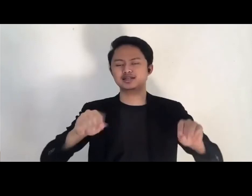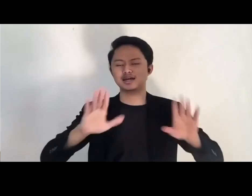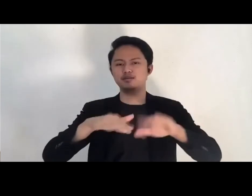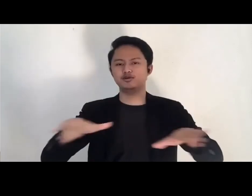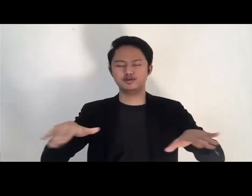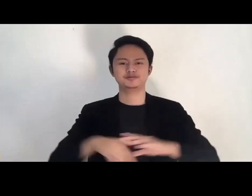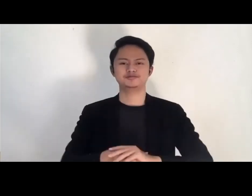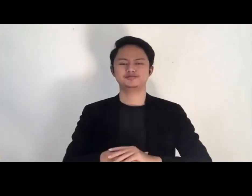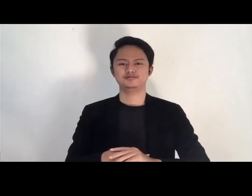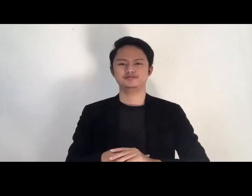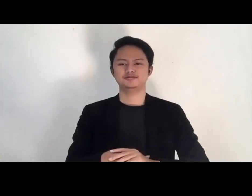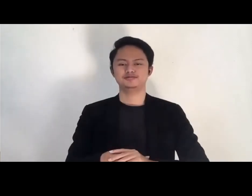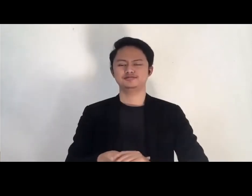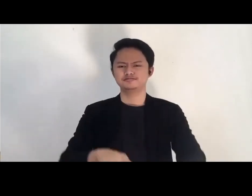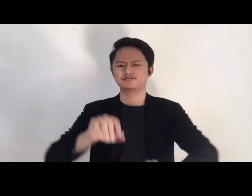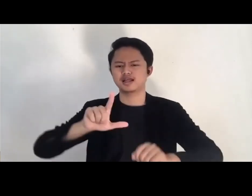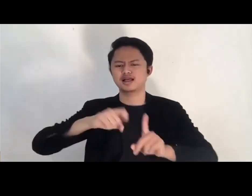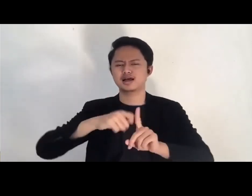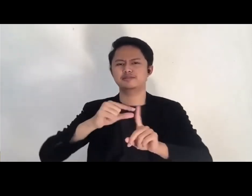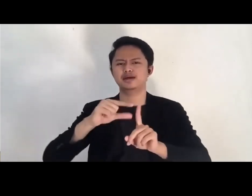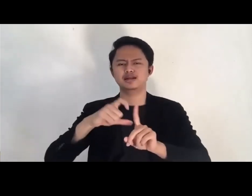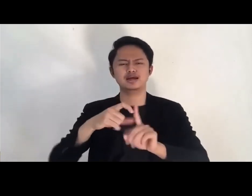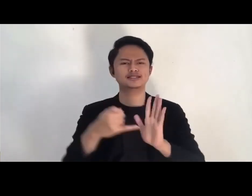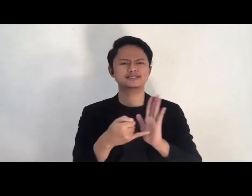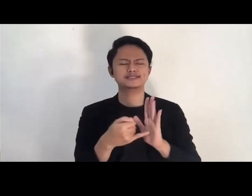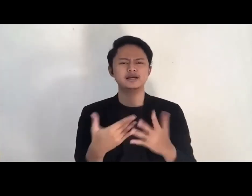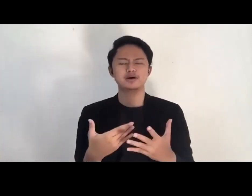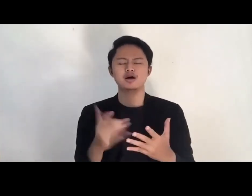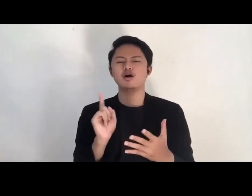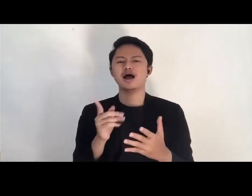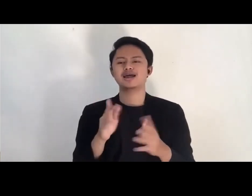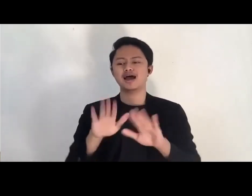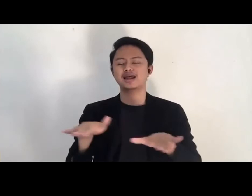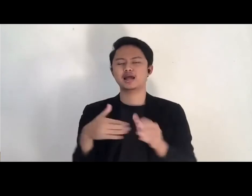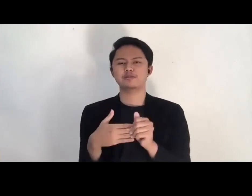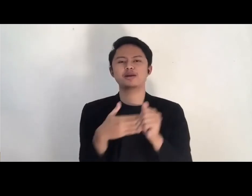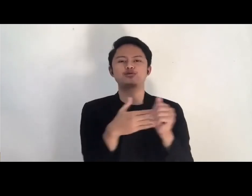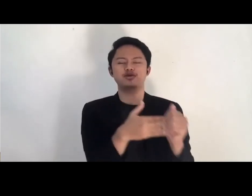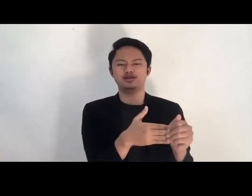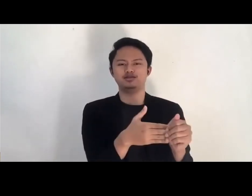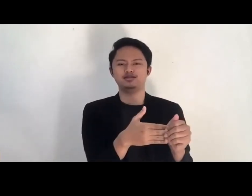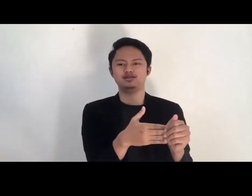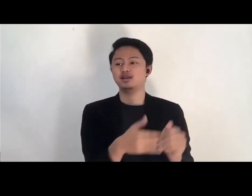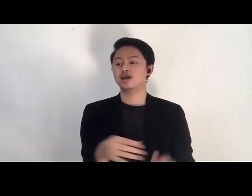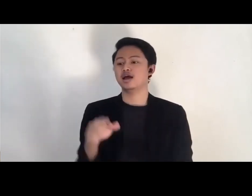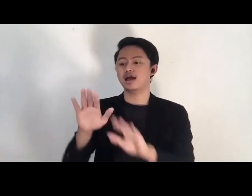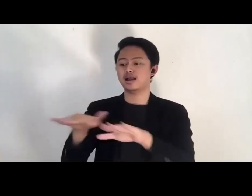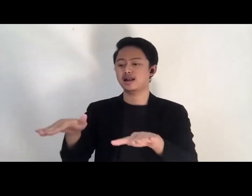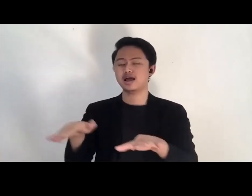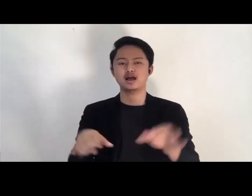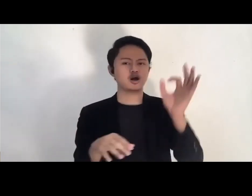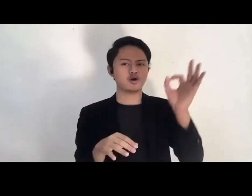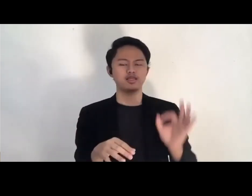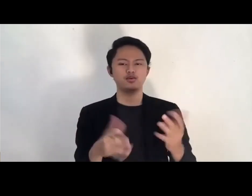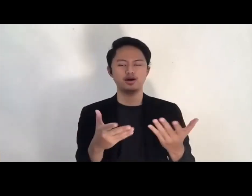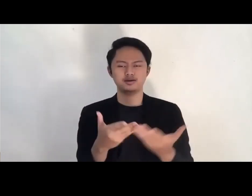Lembar kerja peserta didik ini berisi tuntunan bagi anak-anak bersama orang tua